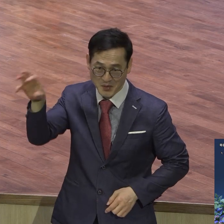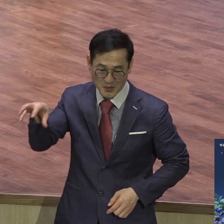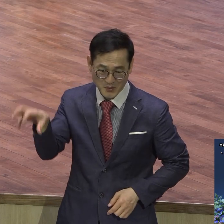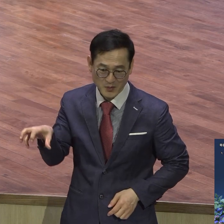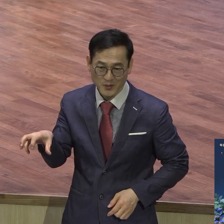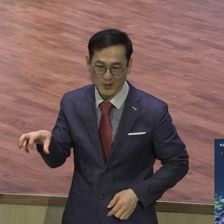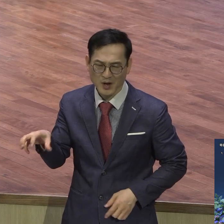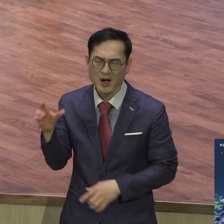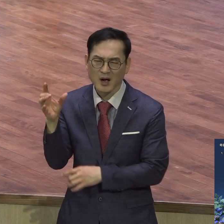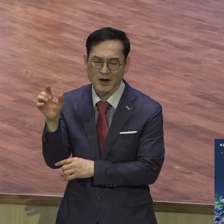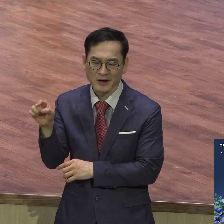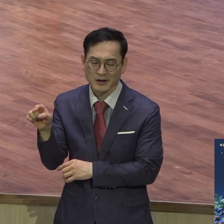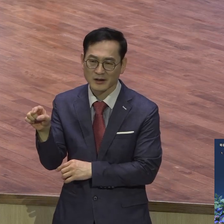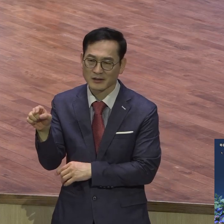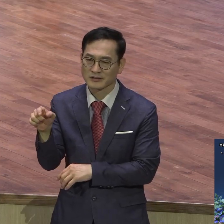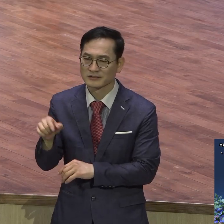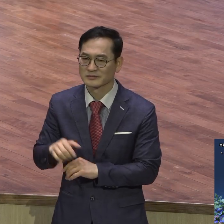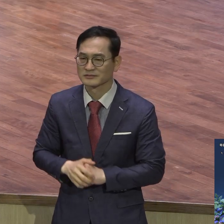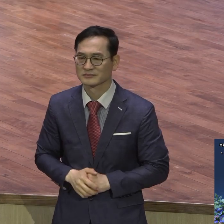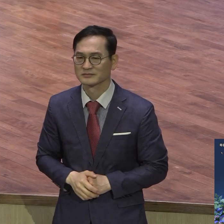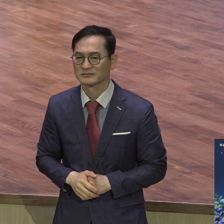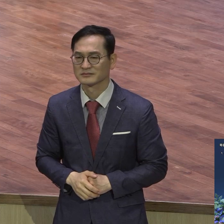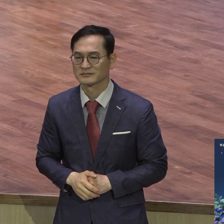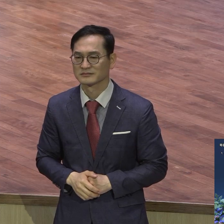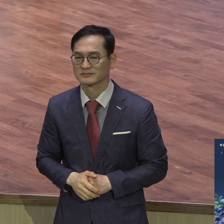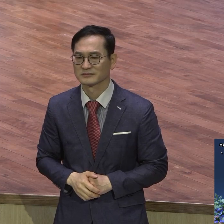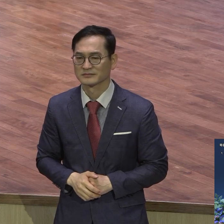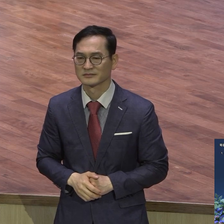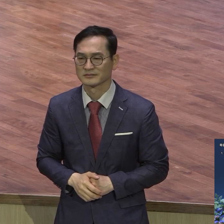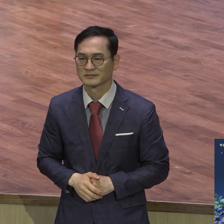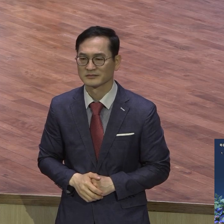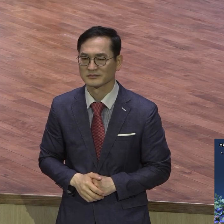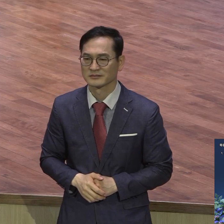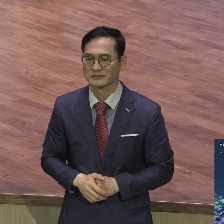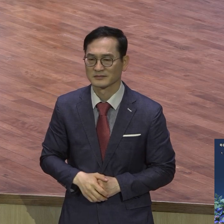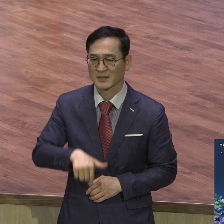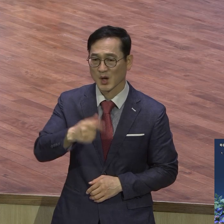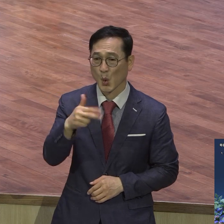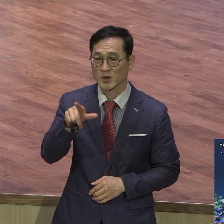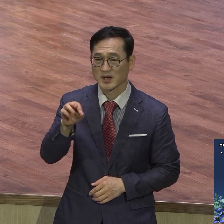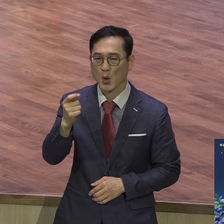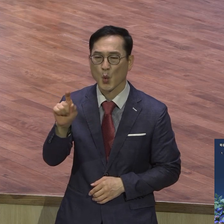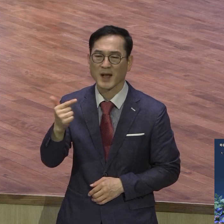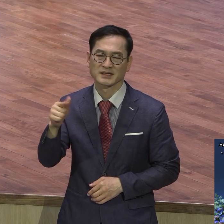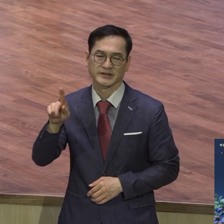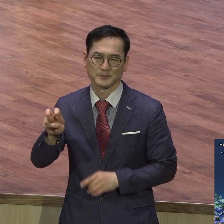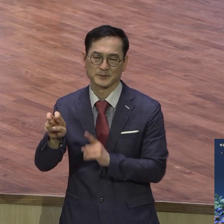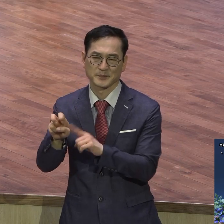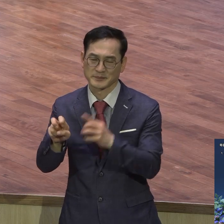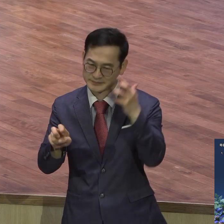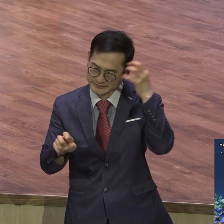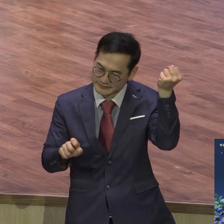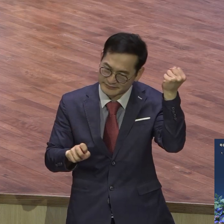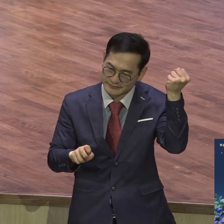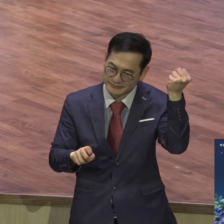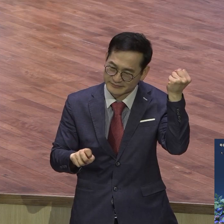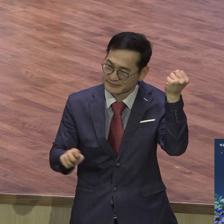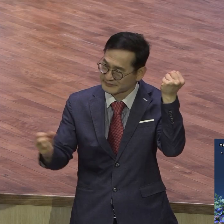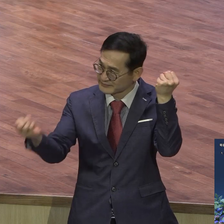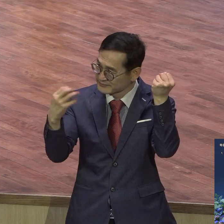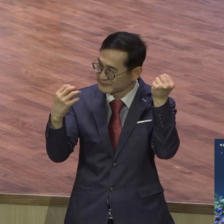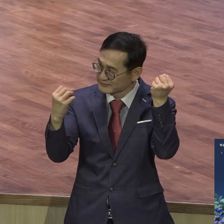들리도록 딱 고정관념에 빠져가지고 고정관념 지금 예수님 오셨어요